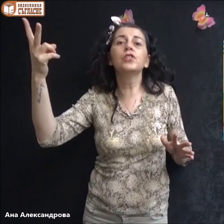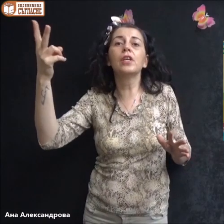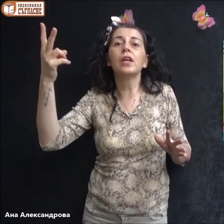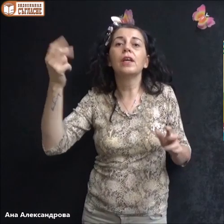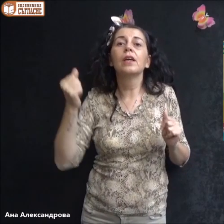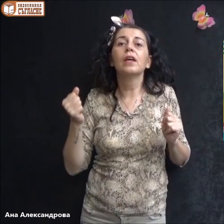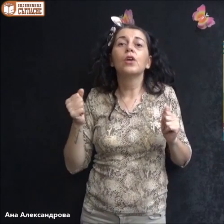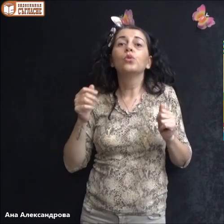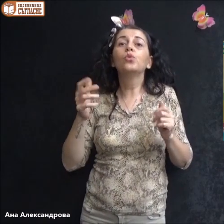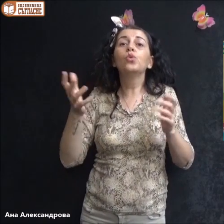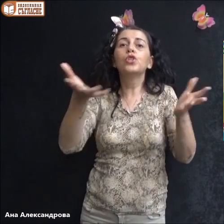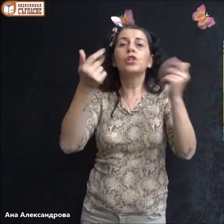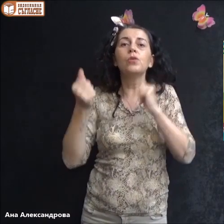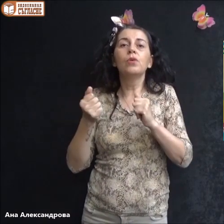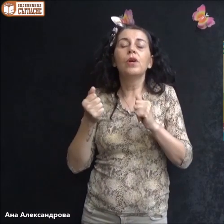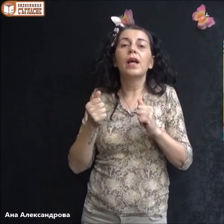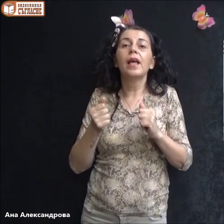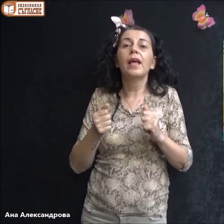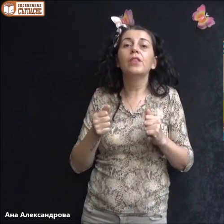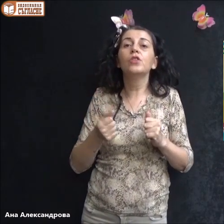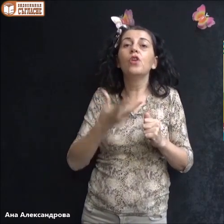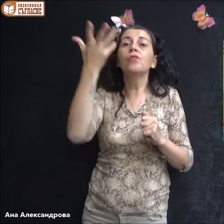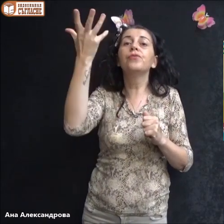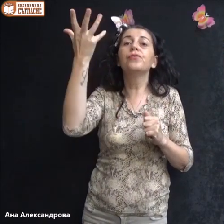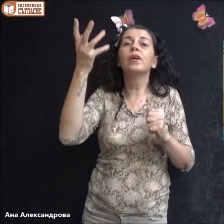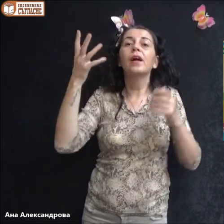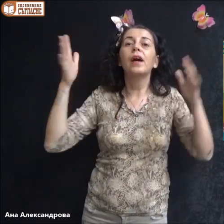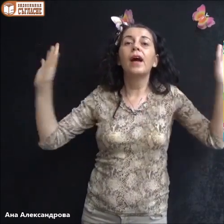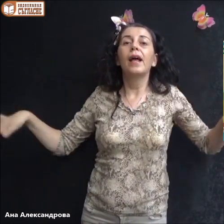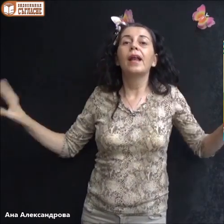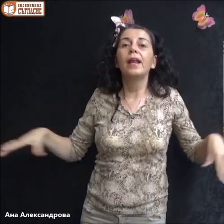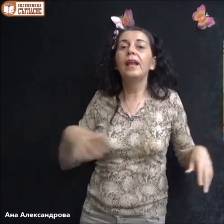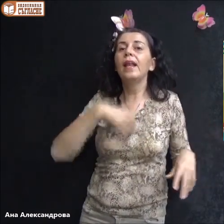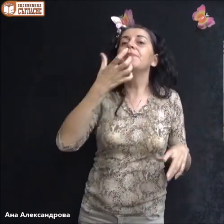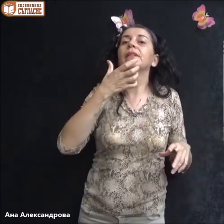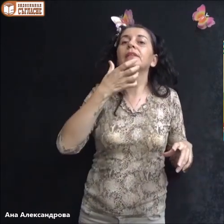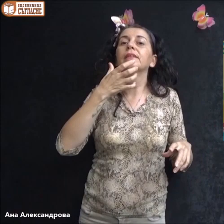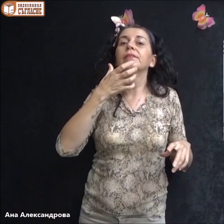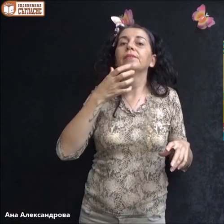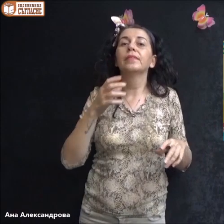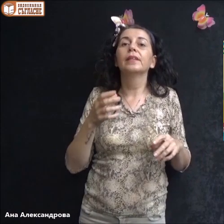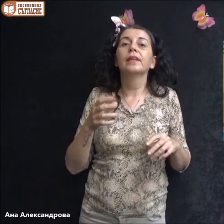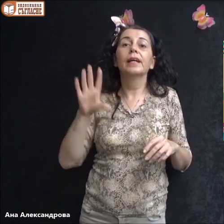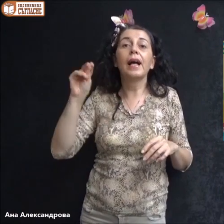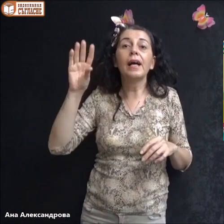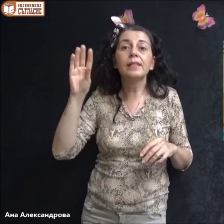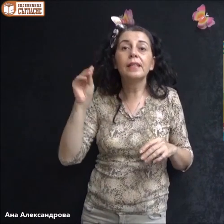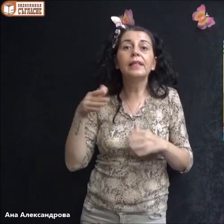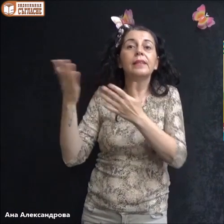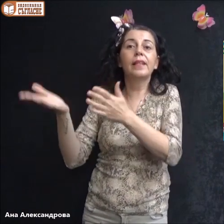Вижте, дошъл е нов лебед, казали те.